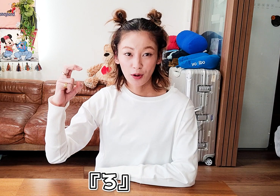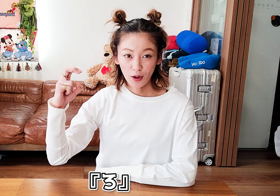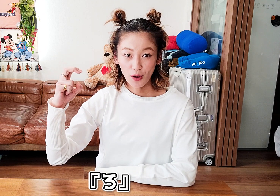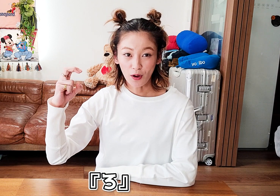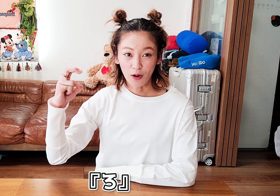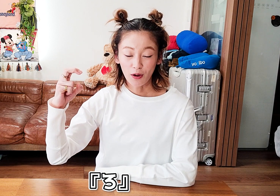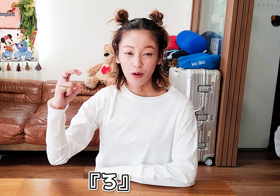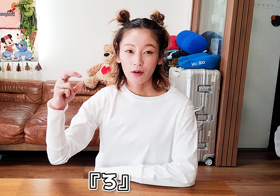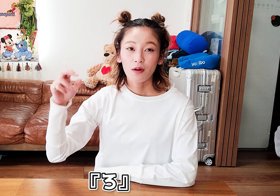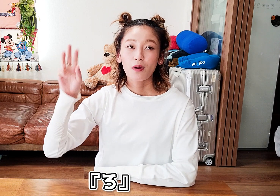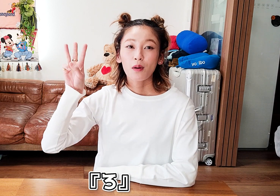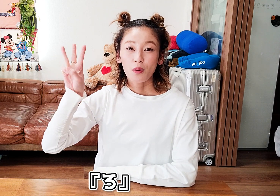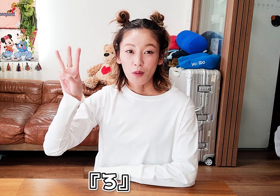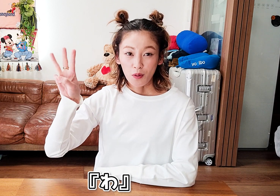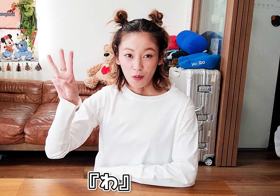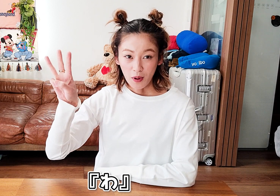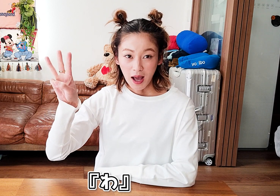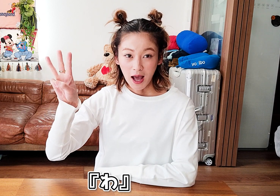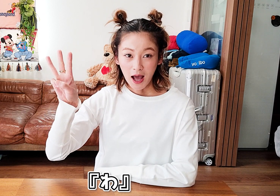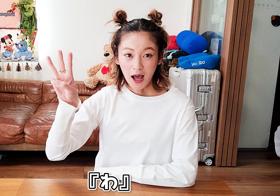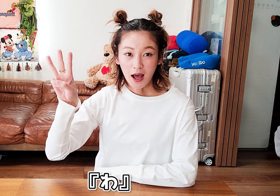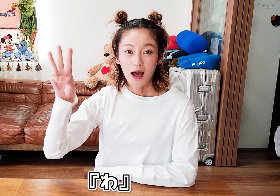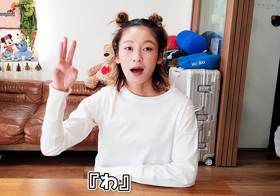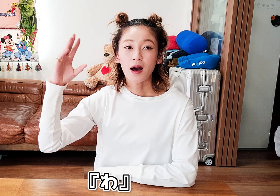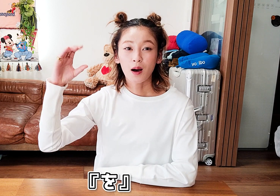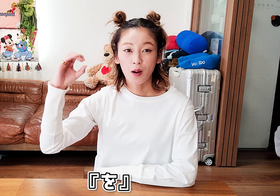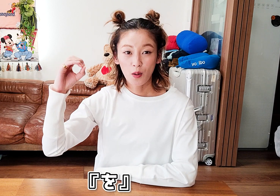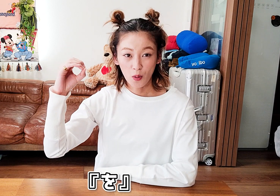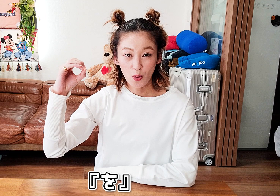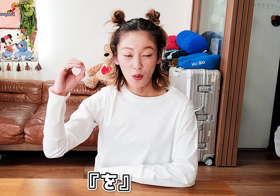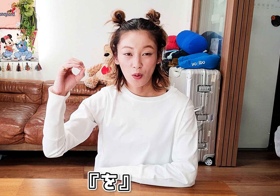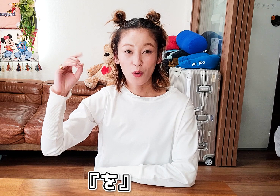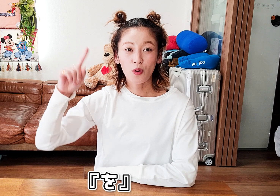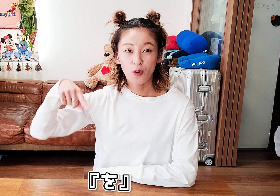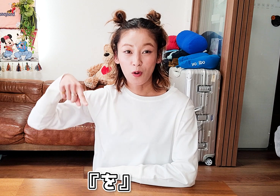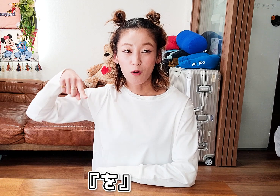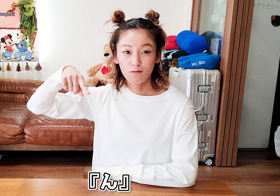ロ、ワオ。